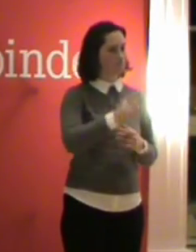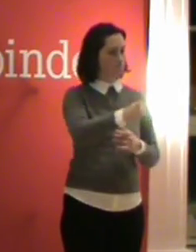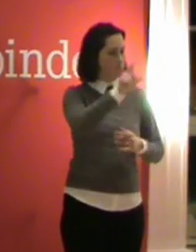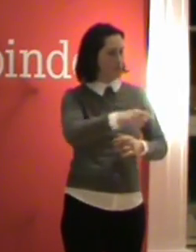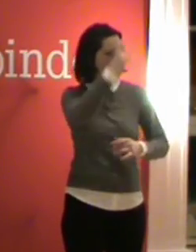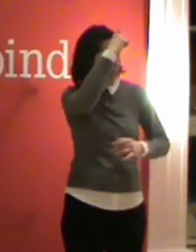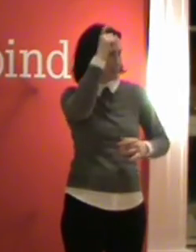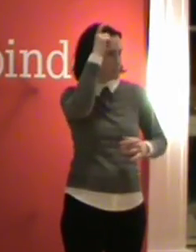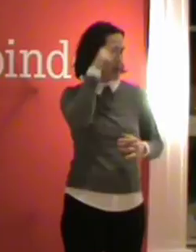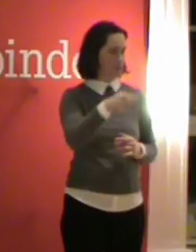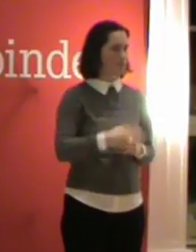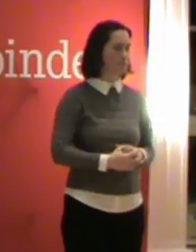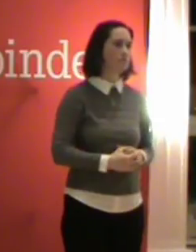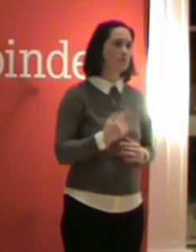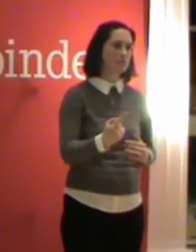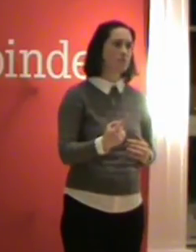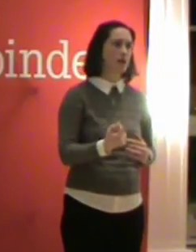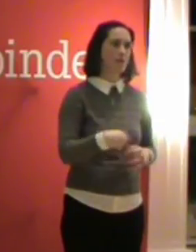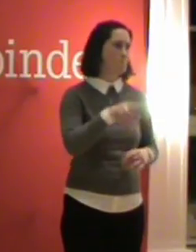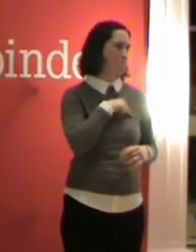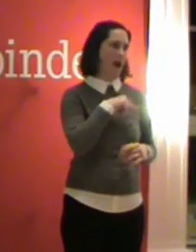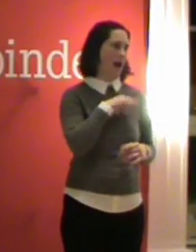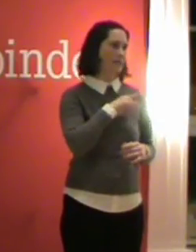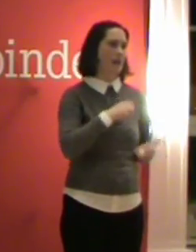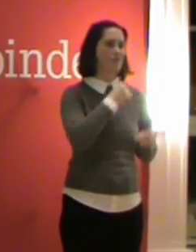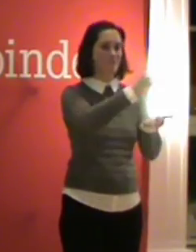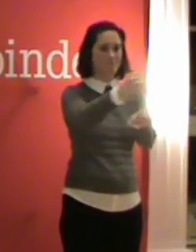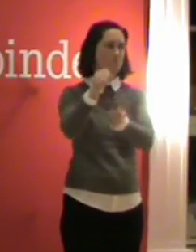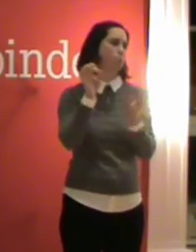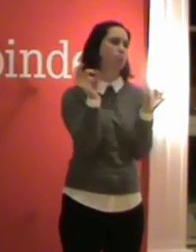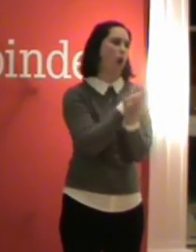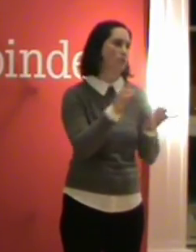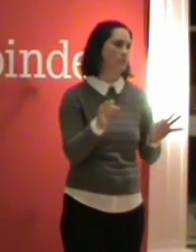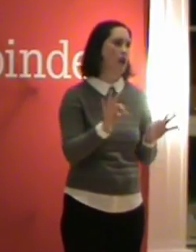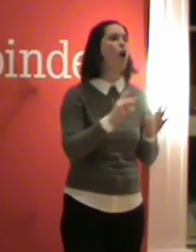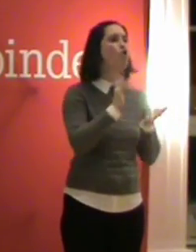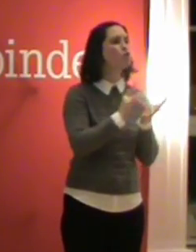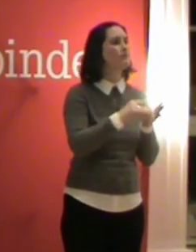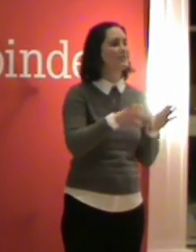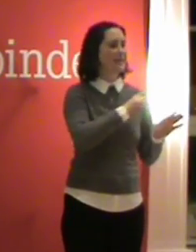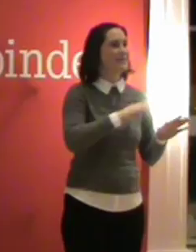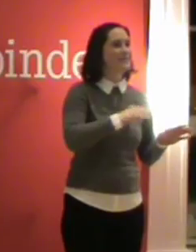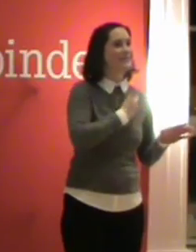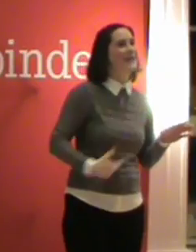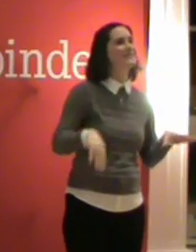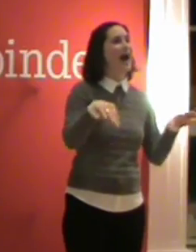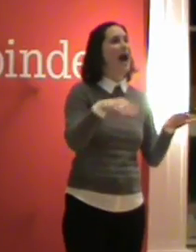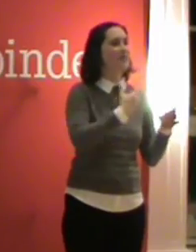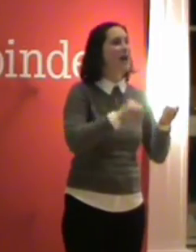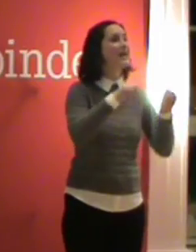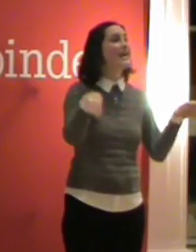Expertinnen, dass wir ja wahrscheinlich unseren Preis nicht mehr lange vergeben müssen, weil die Inklusion in Sachsen-Anhalt gescheitert